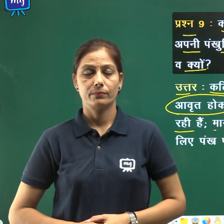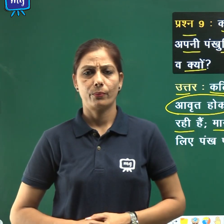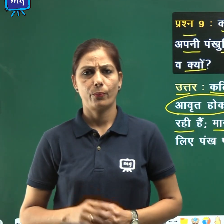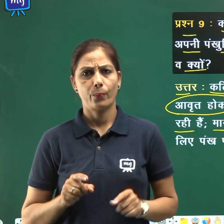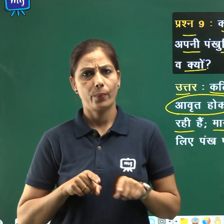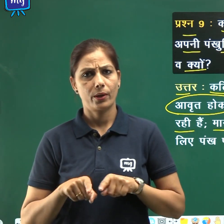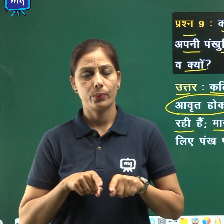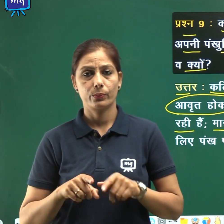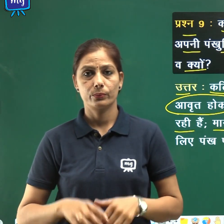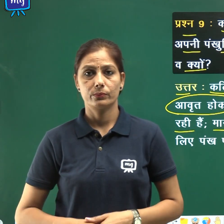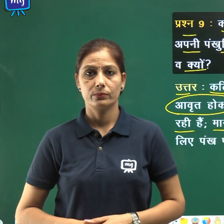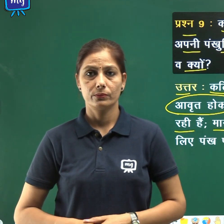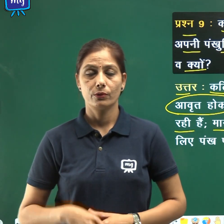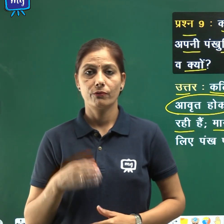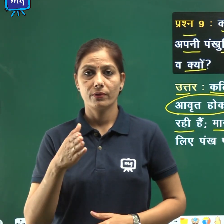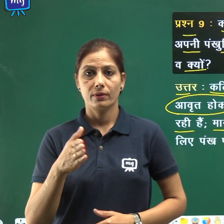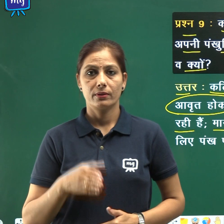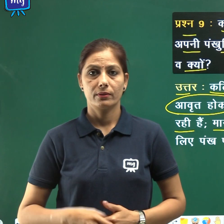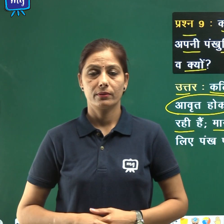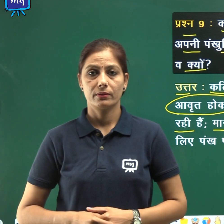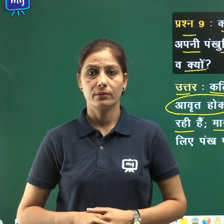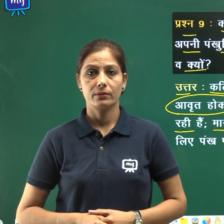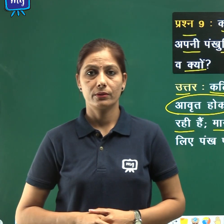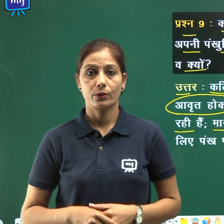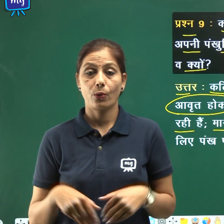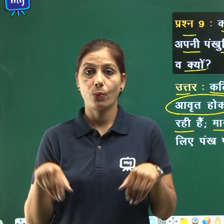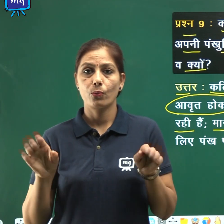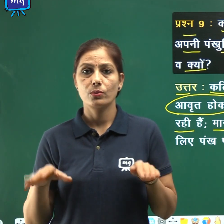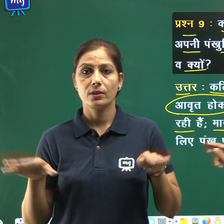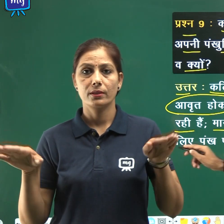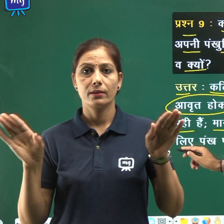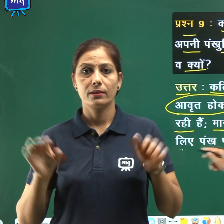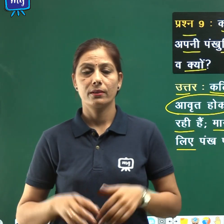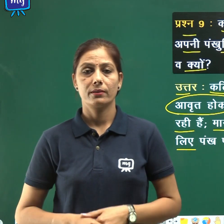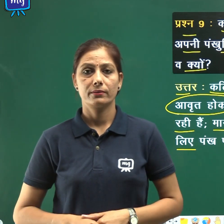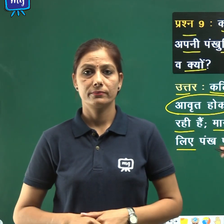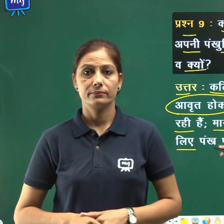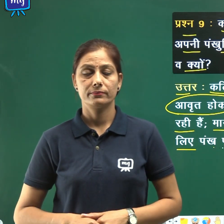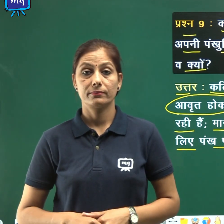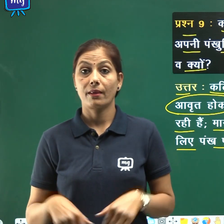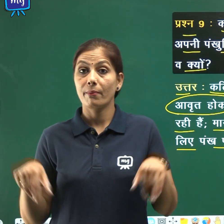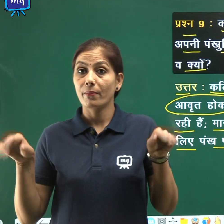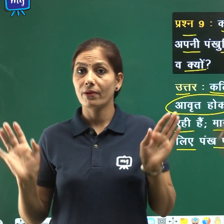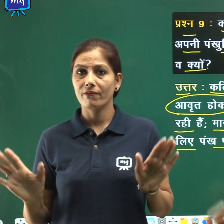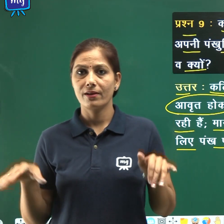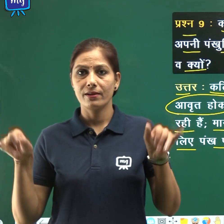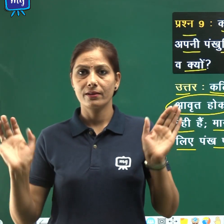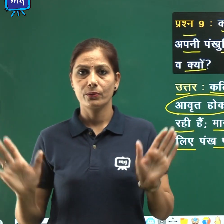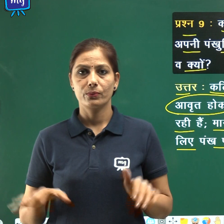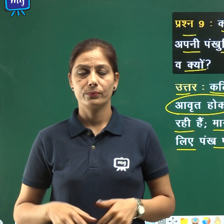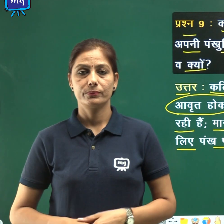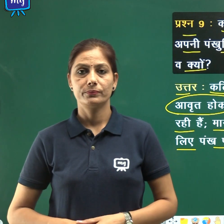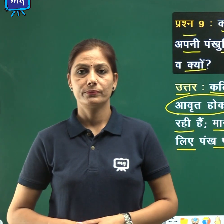मानो वे उड़ जाने के लिए पंख फैला रही हो।